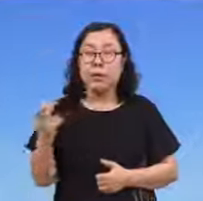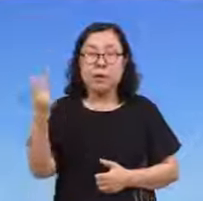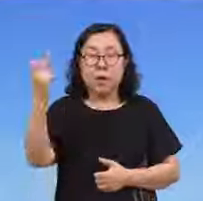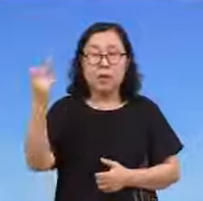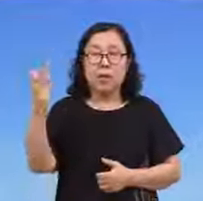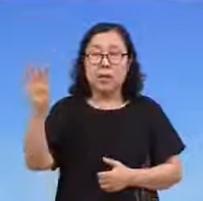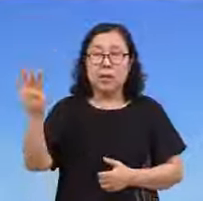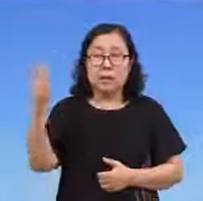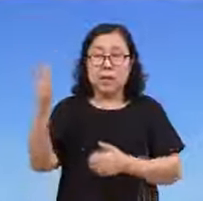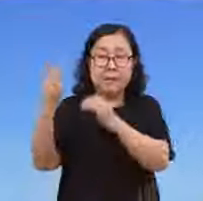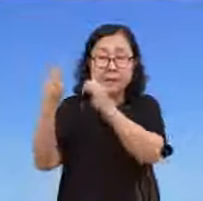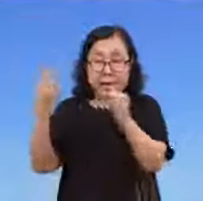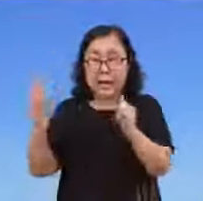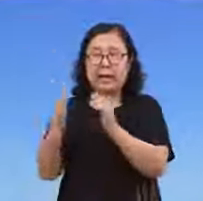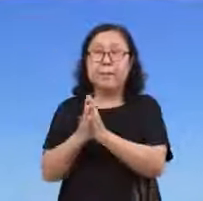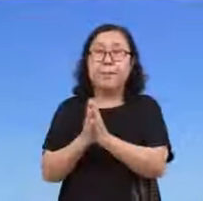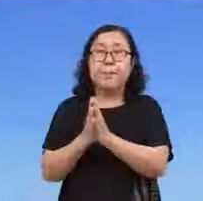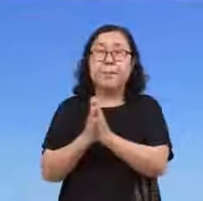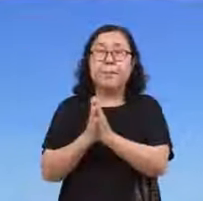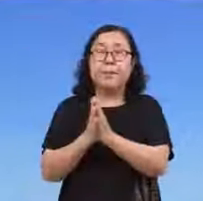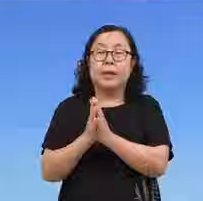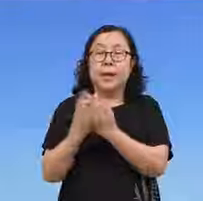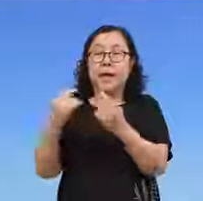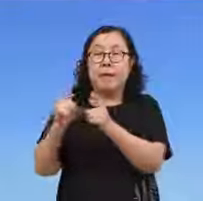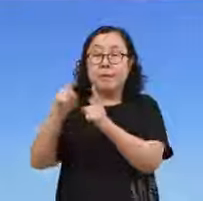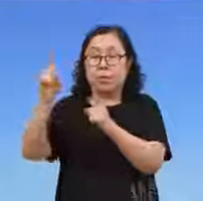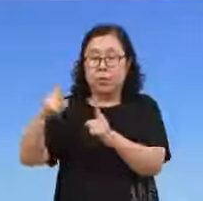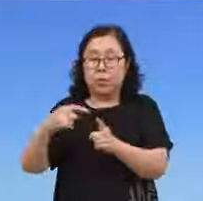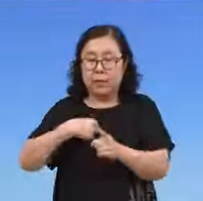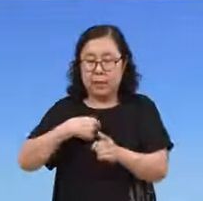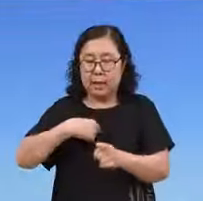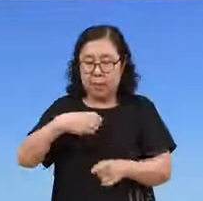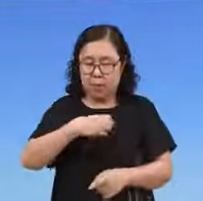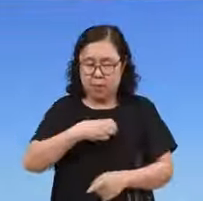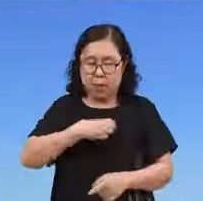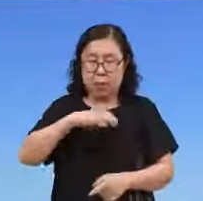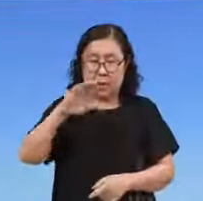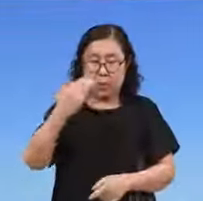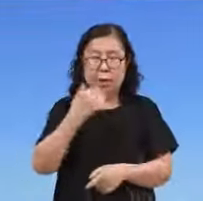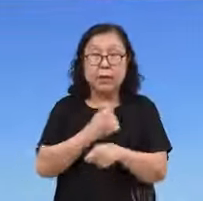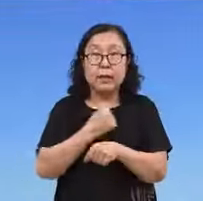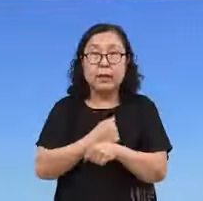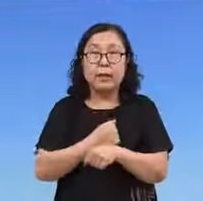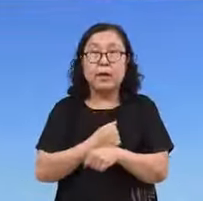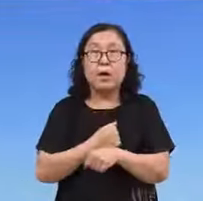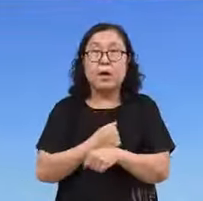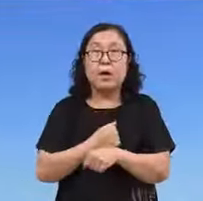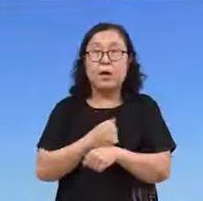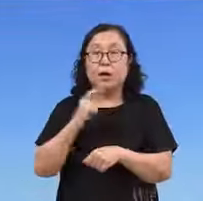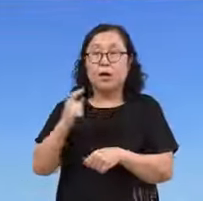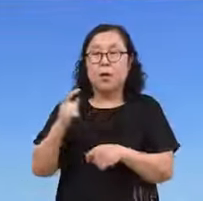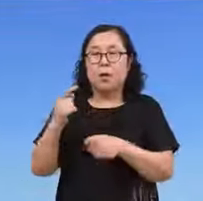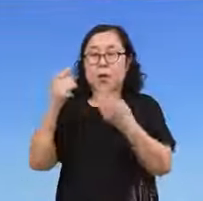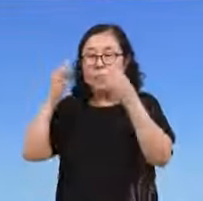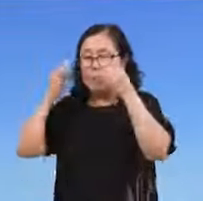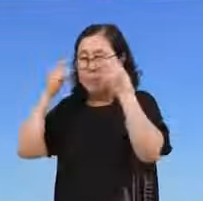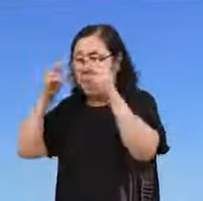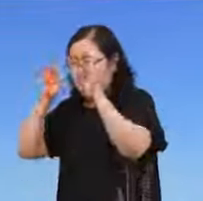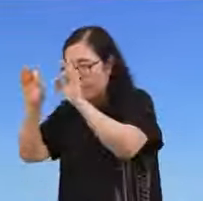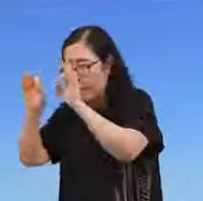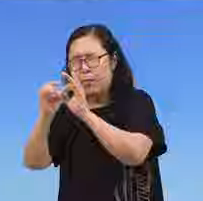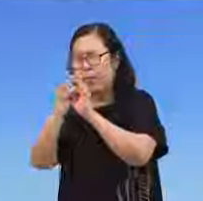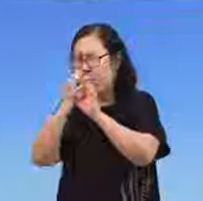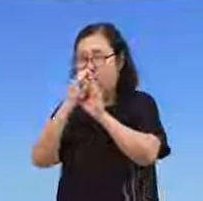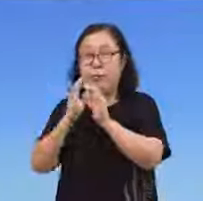아무리 그 형 에서가 400명 끌고 오는 것이 자기에게 위협이 되었다 할지라도요, 야곱은 그것만 몰두해서는